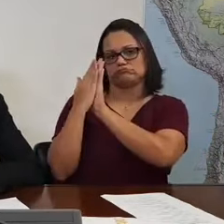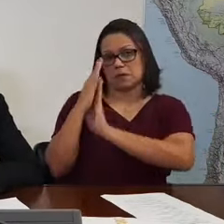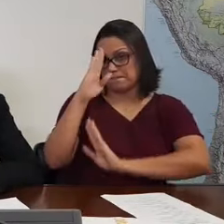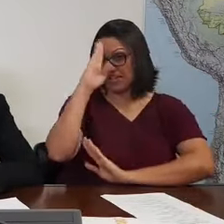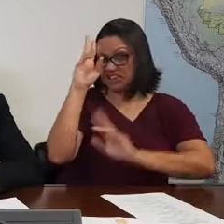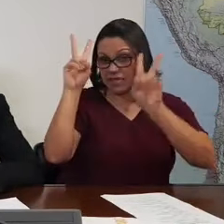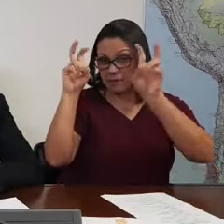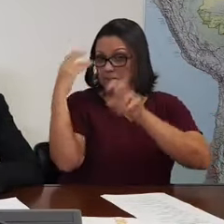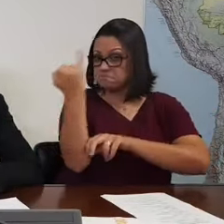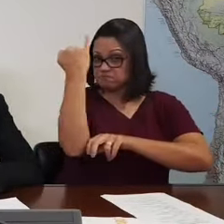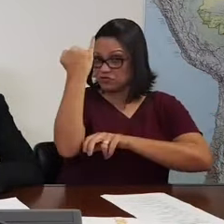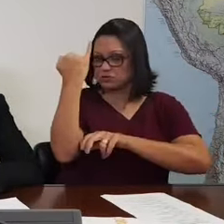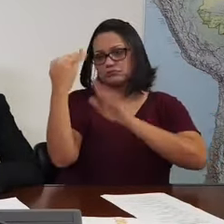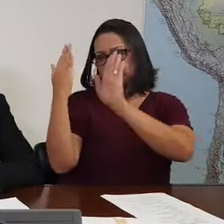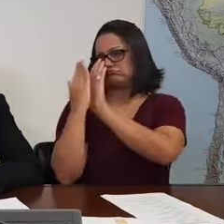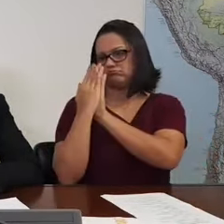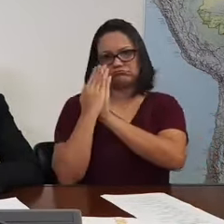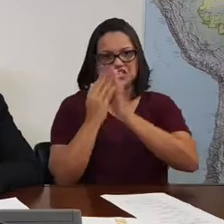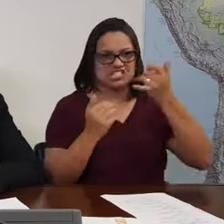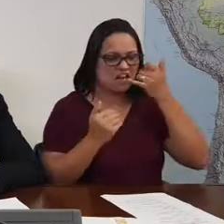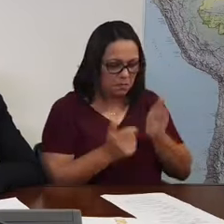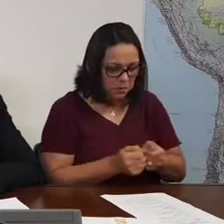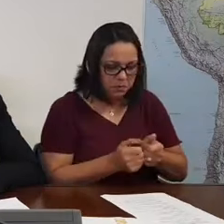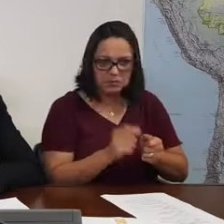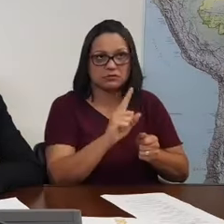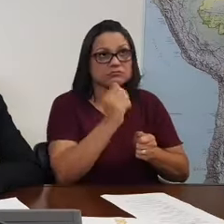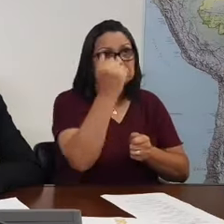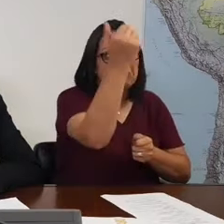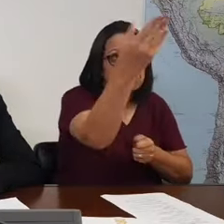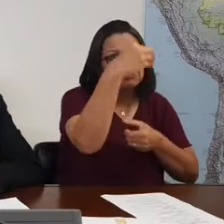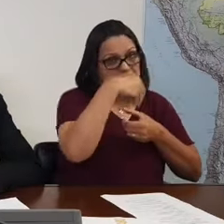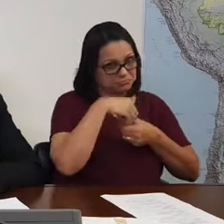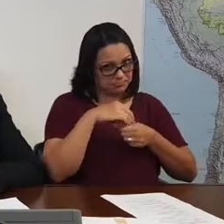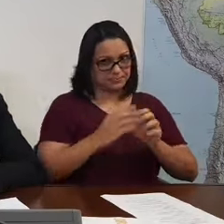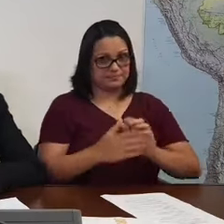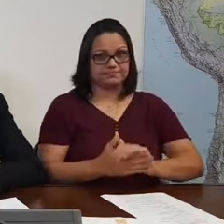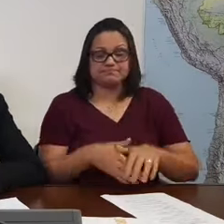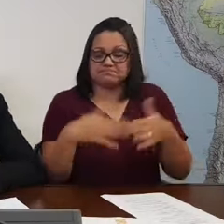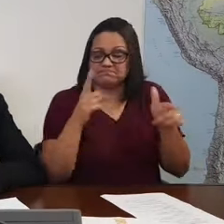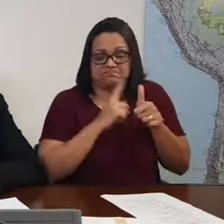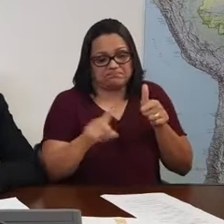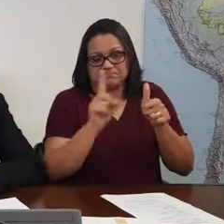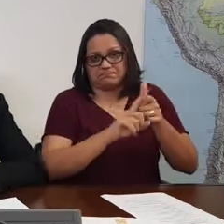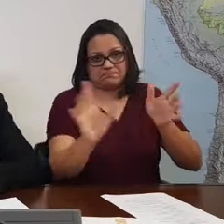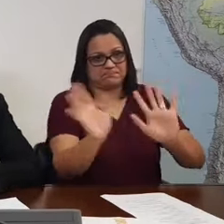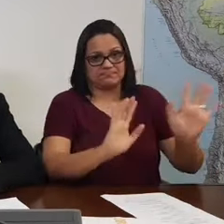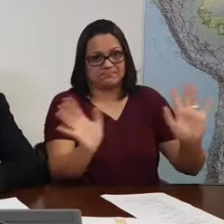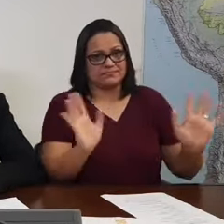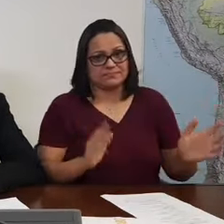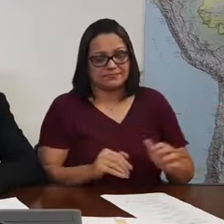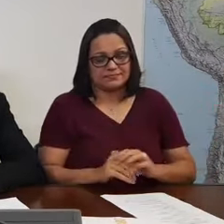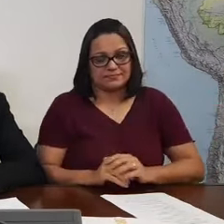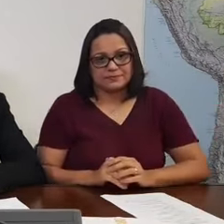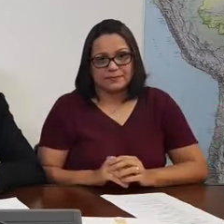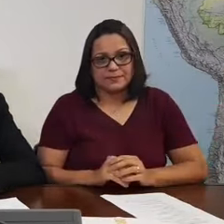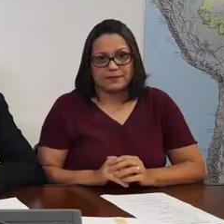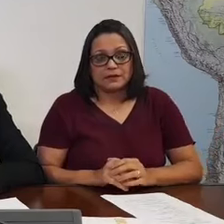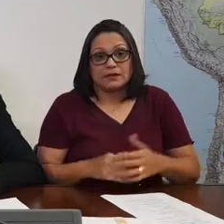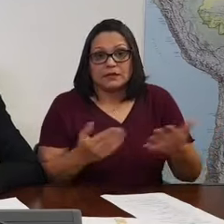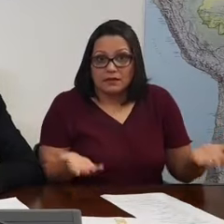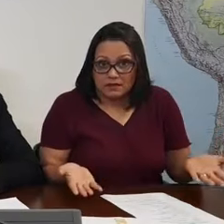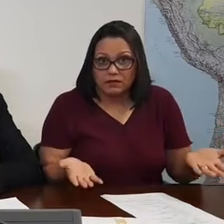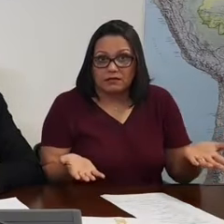Não só com ministros, com autoridades, até de fora do Brasil. Então, não temos problema no tocante a isso aí, porque eu